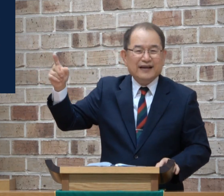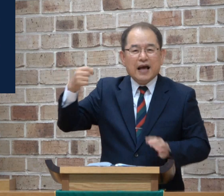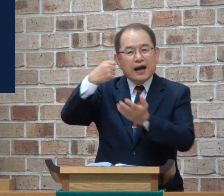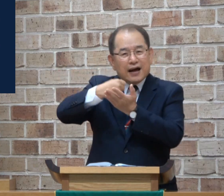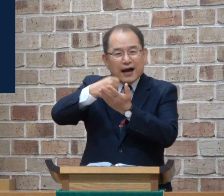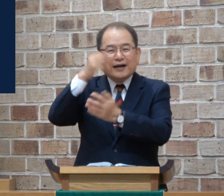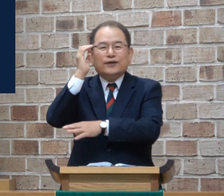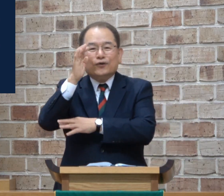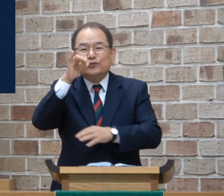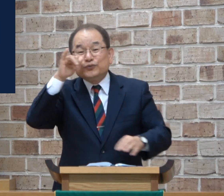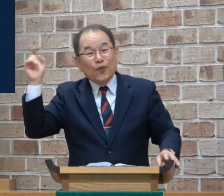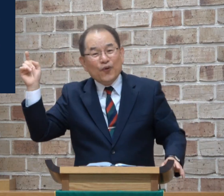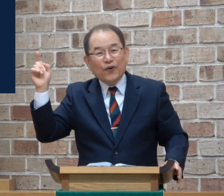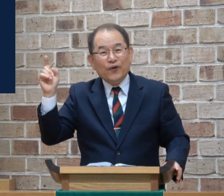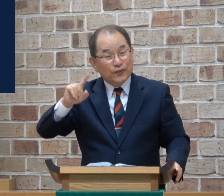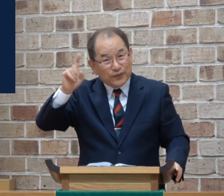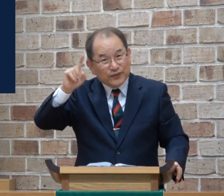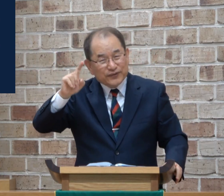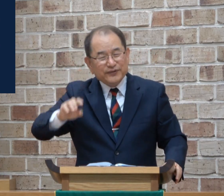어떤 이야기냐면 중국의